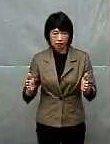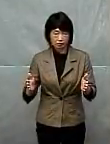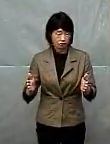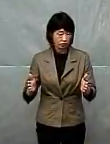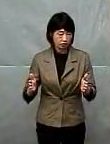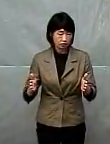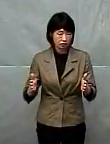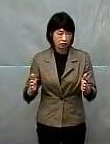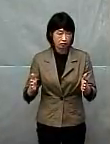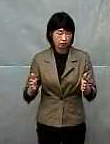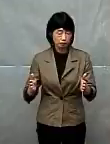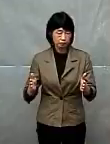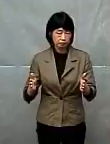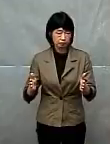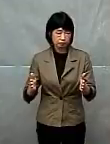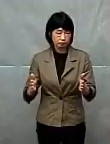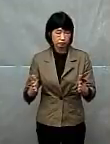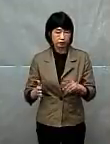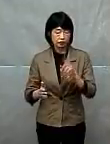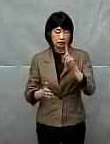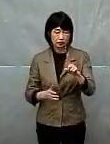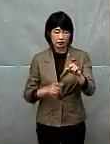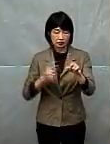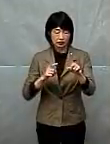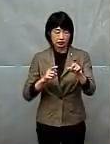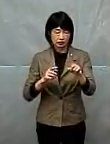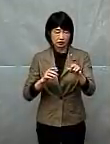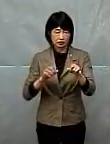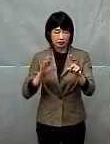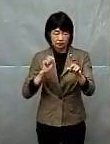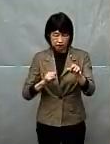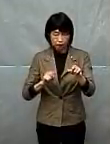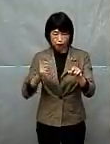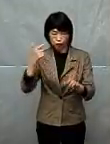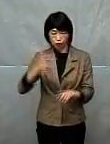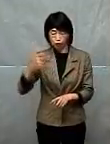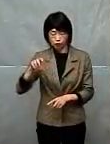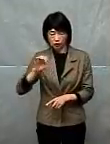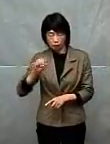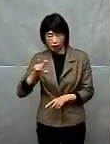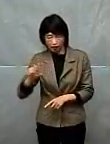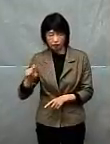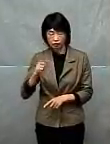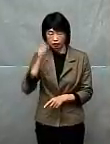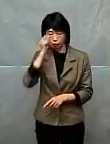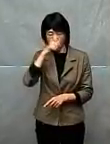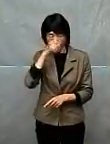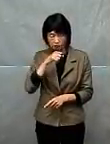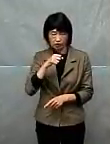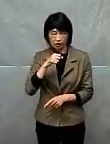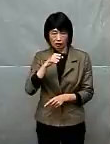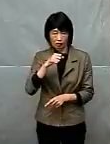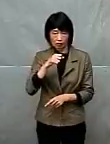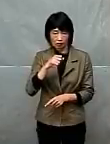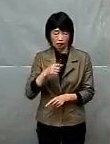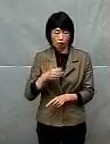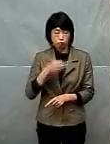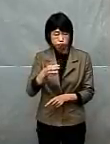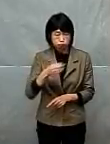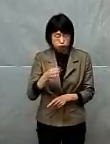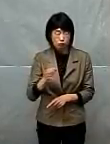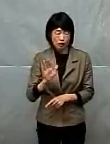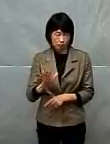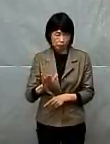度1億6千万円ぐらいの、予算というものを拠出しているわけであります